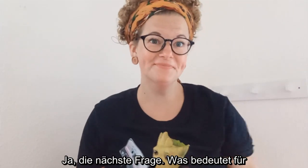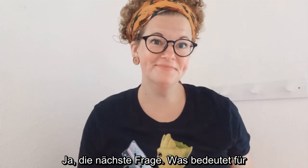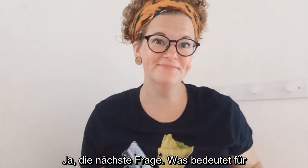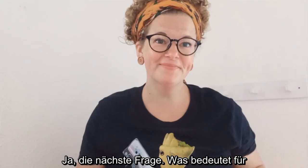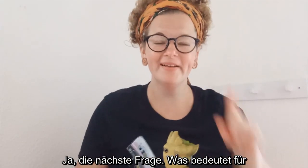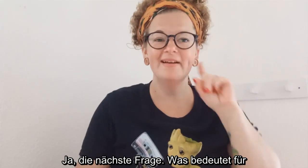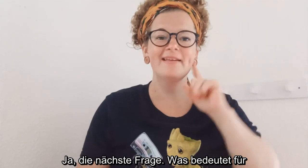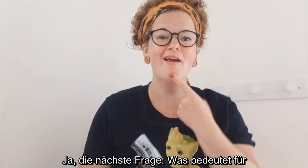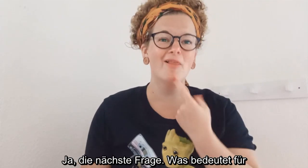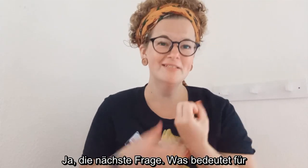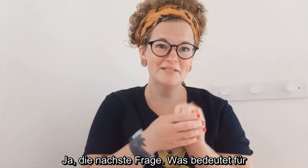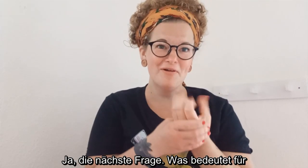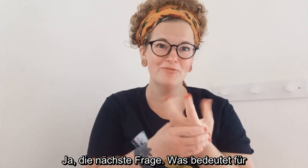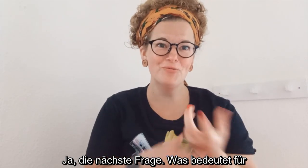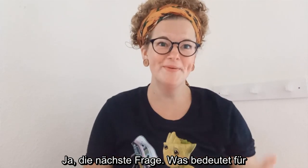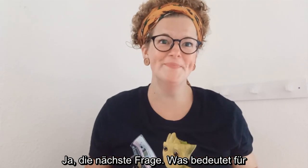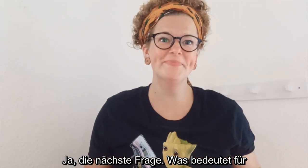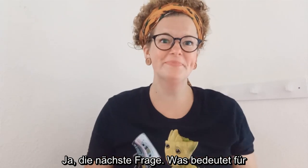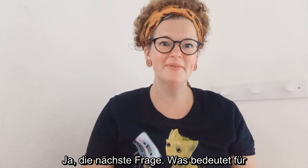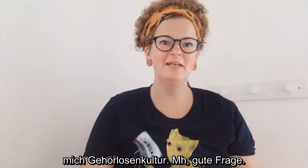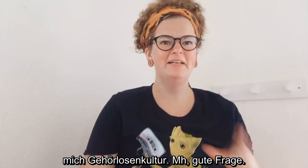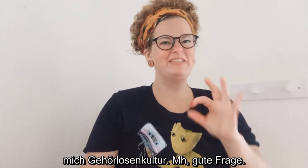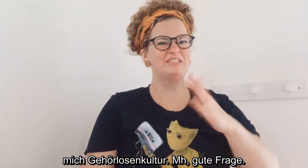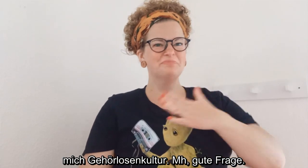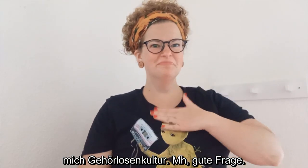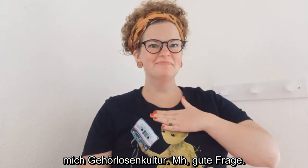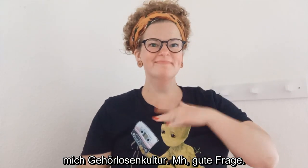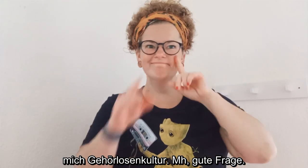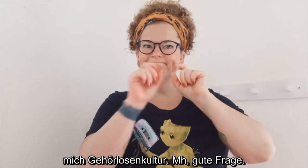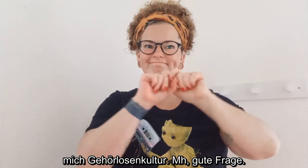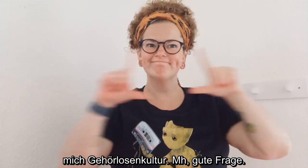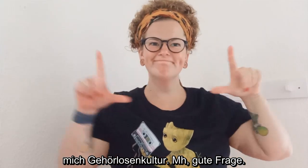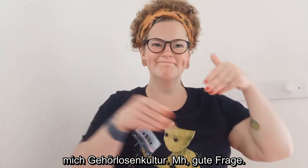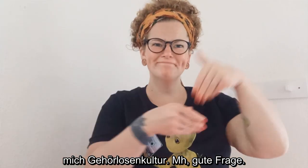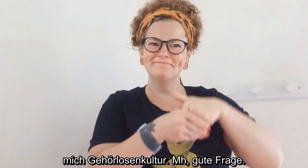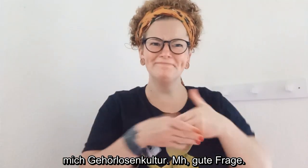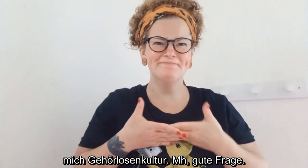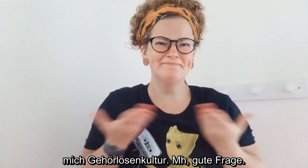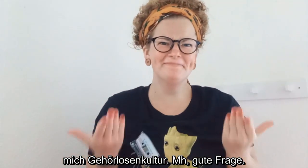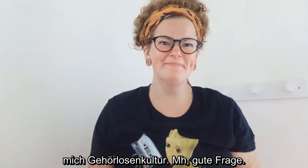Ja, die nächste Frage Was bedeutet für mich Gehörlosenkultur?